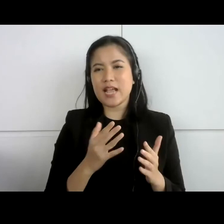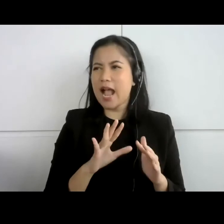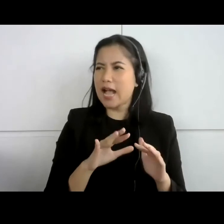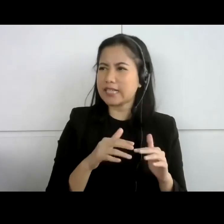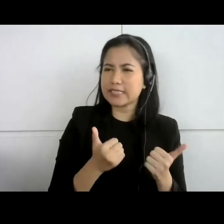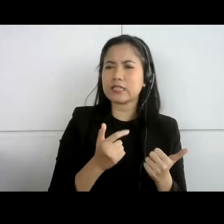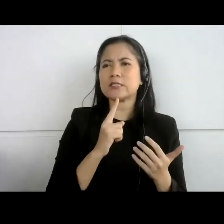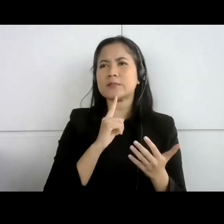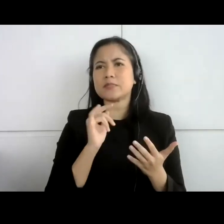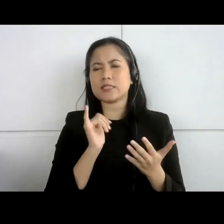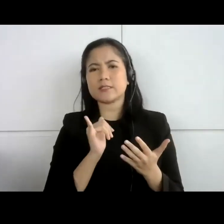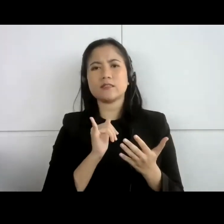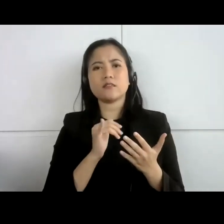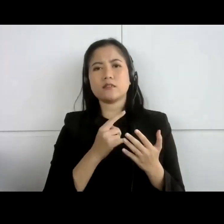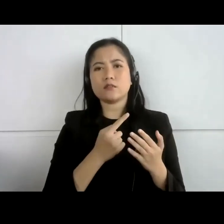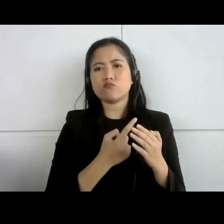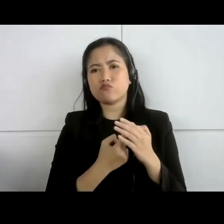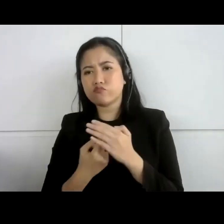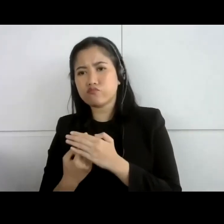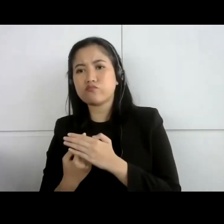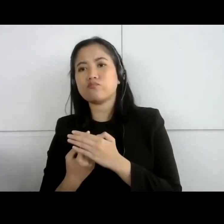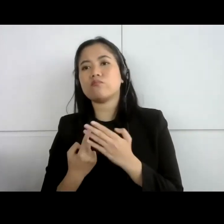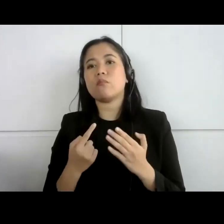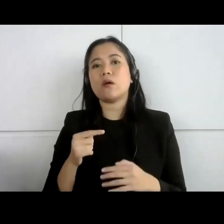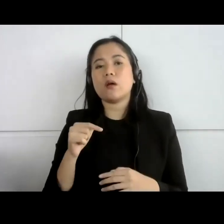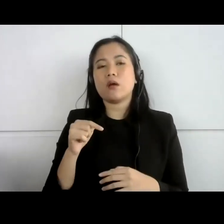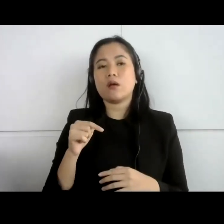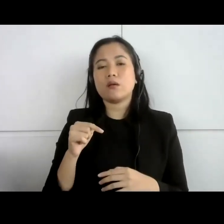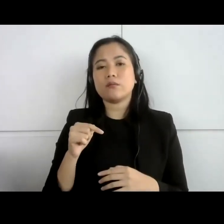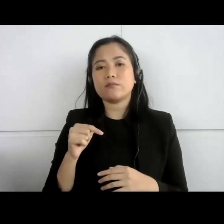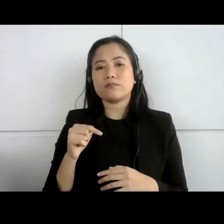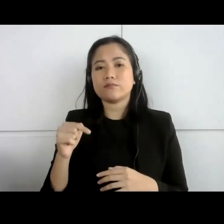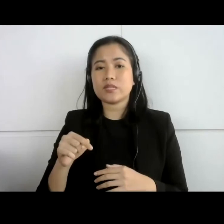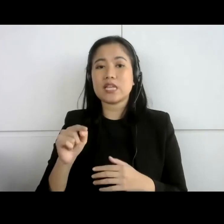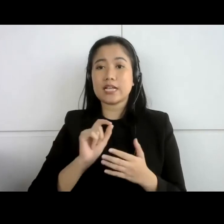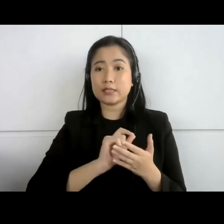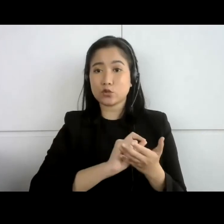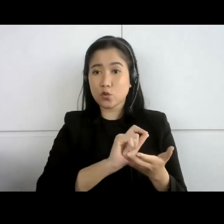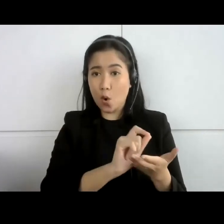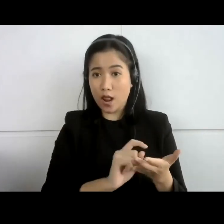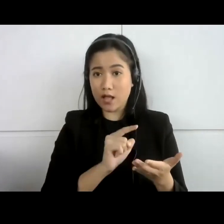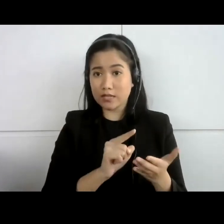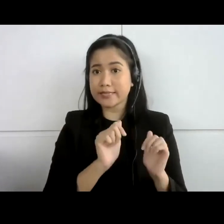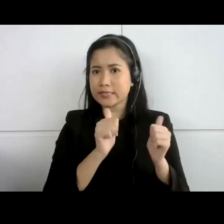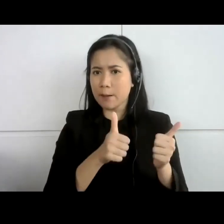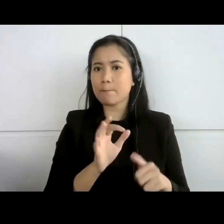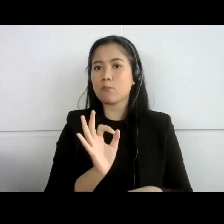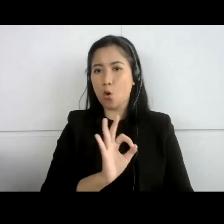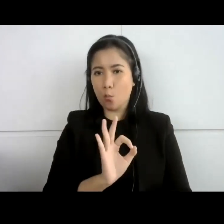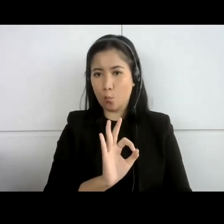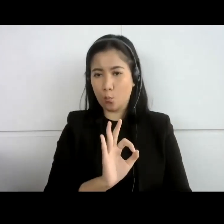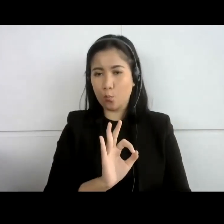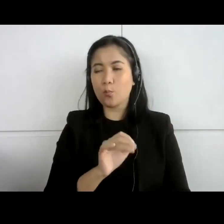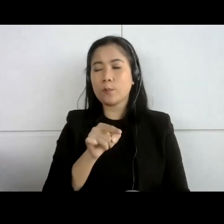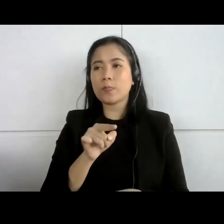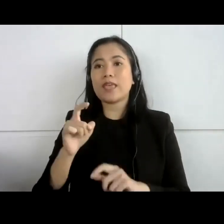terpendam dan karena itu kepada sekolah yang dinyatakan belum siap, baik